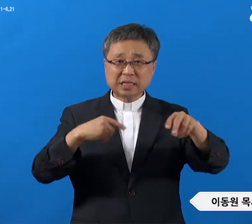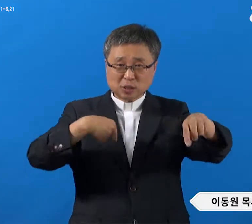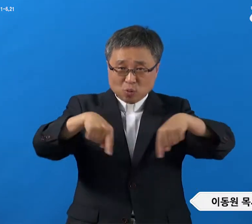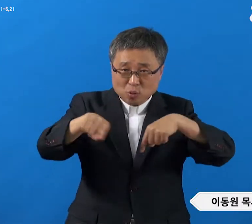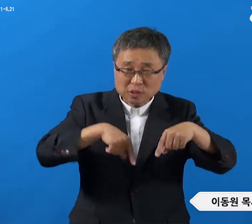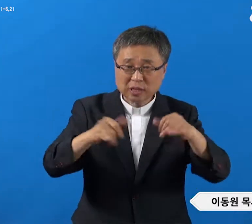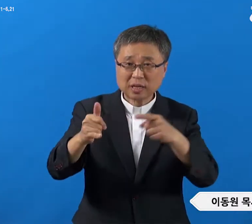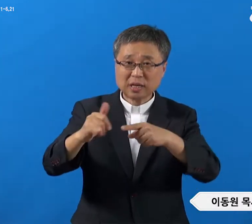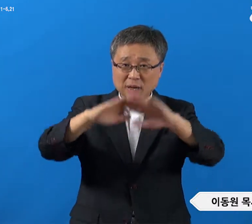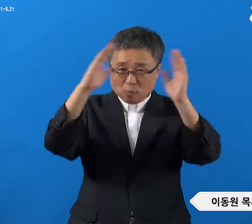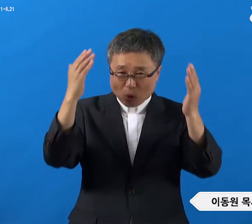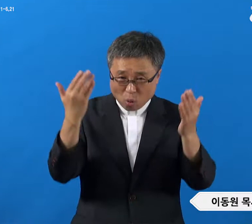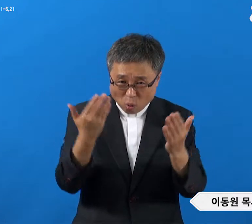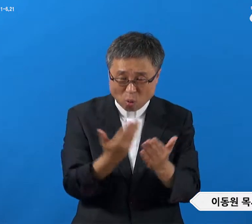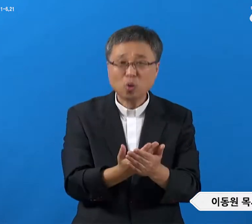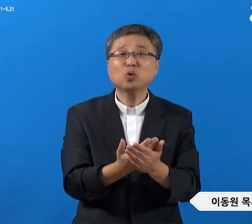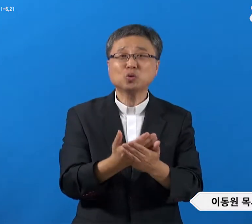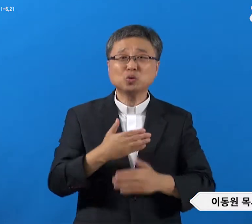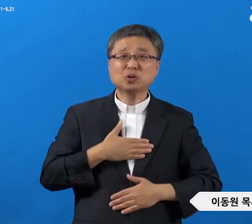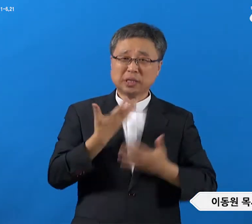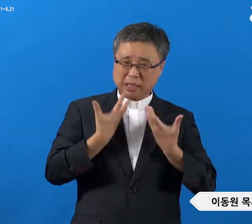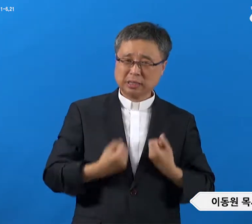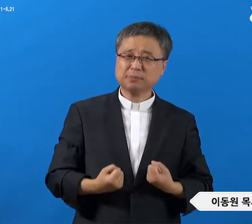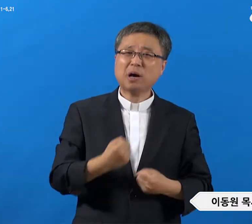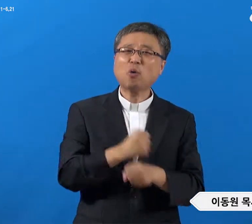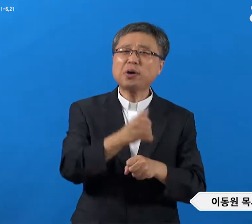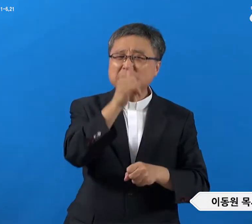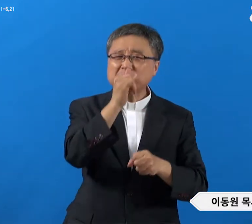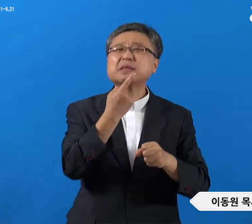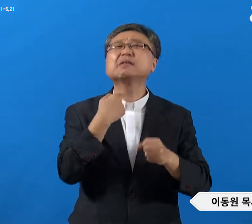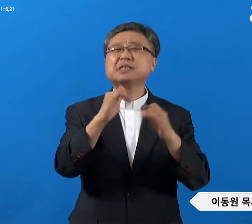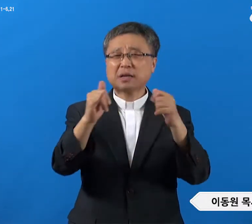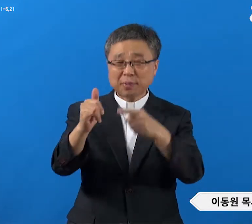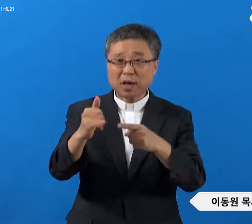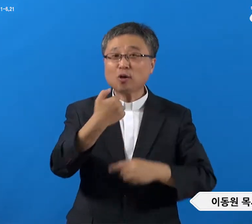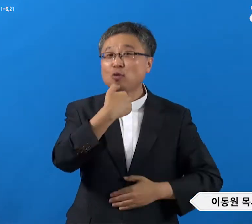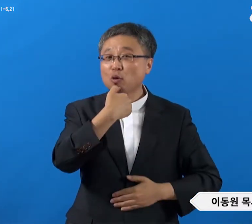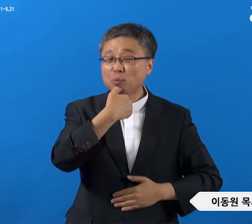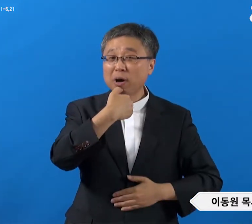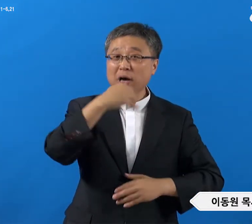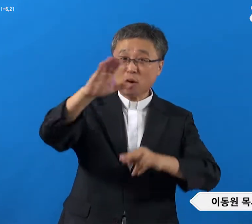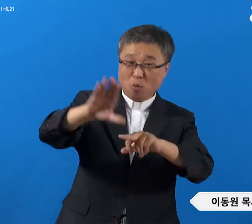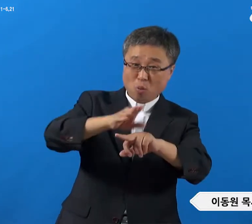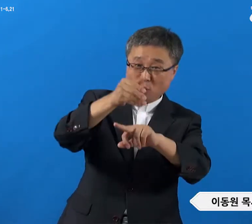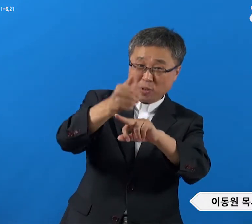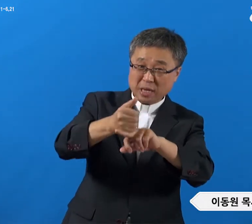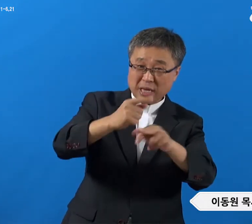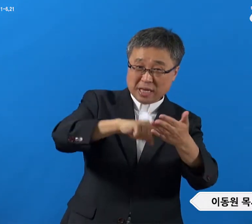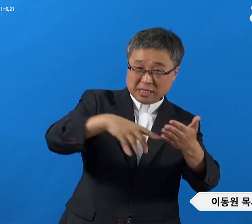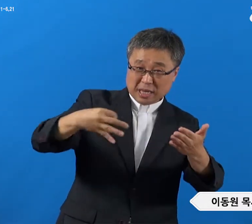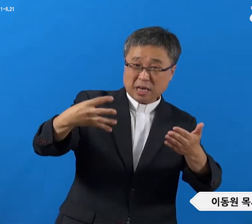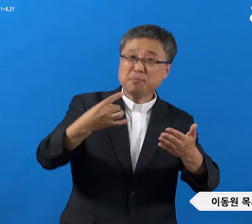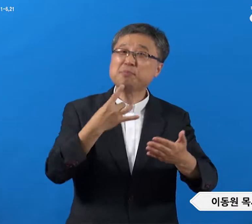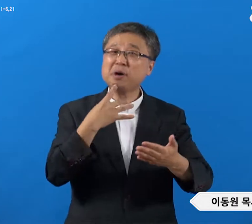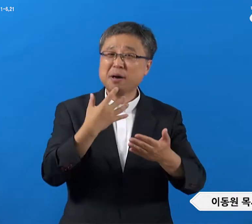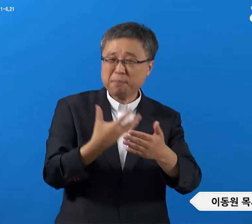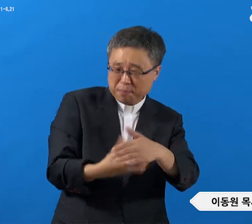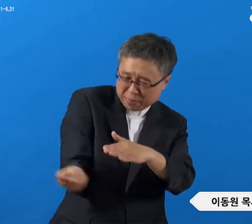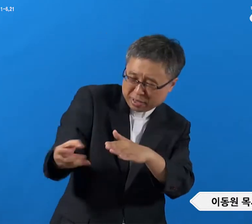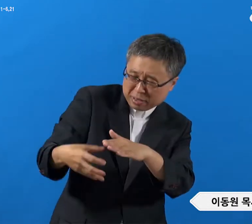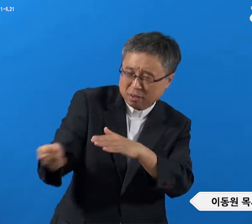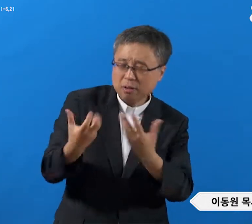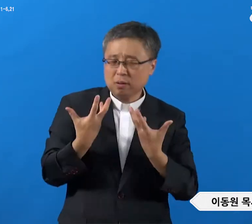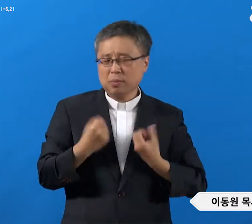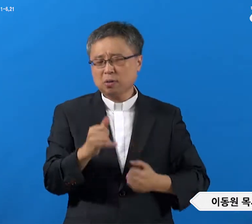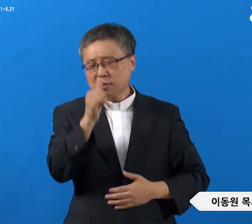사람들. 로마의 통치 아래에서 로마의 가이사에게 세금만 빼앗기고 절망하고 있었던